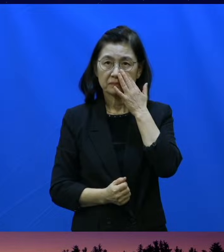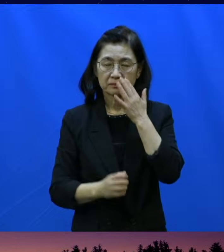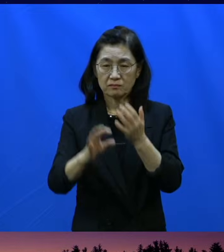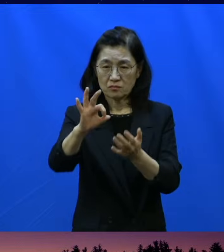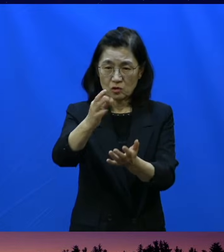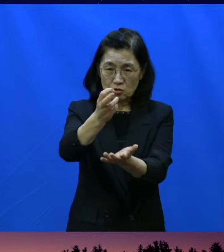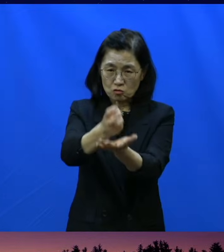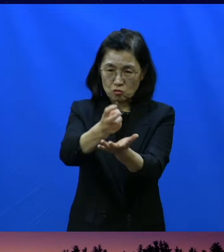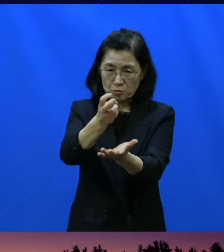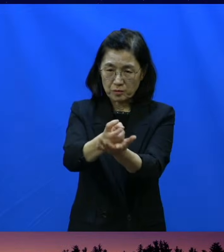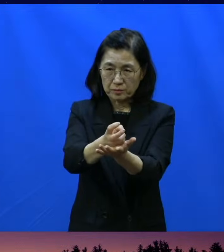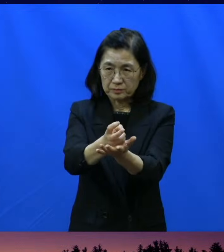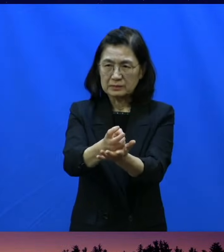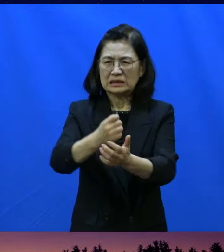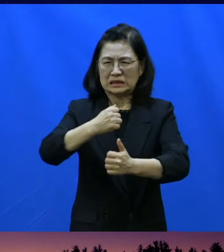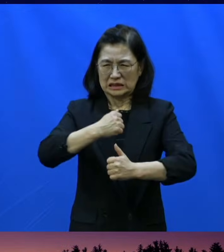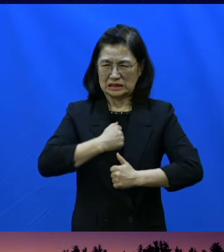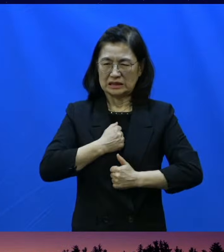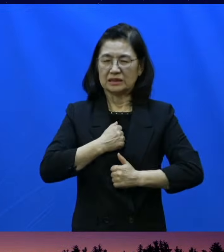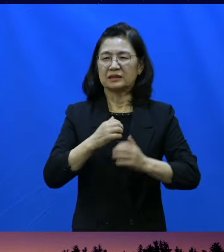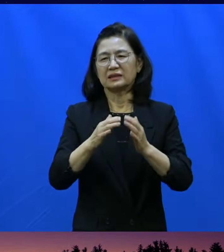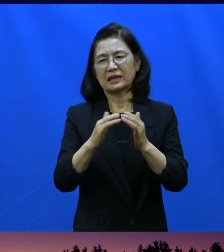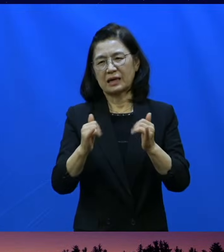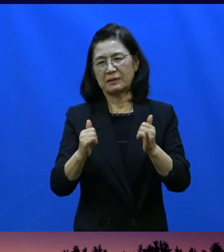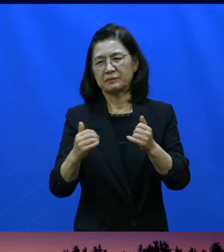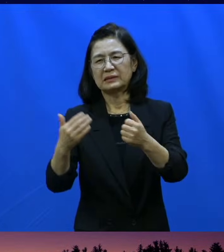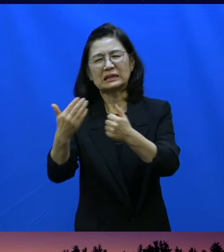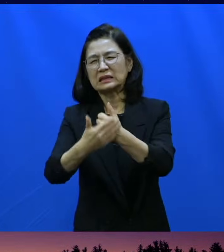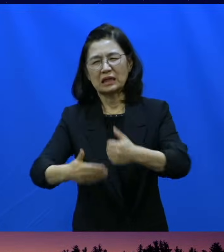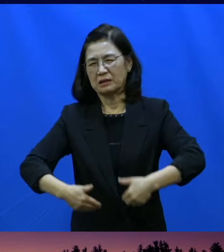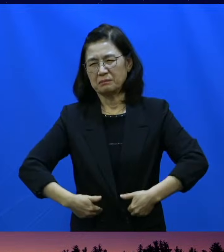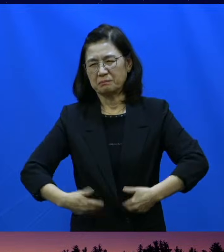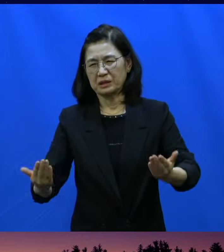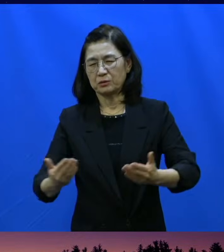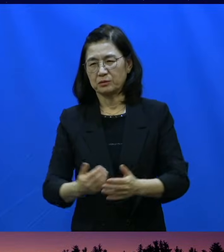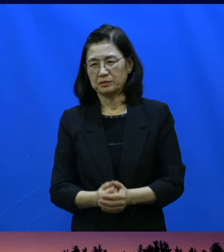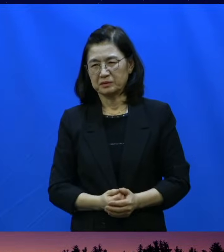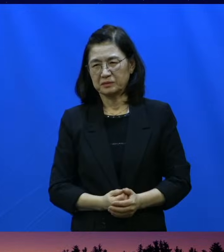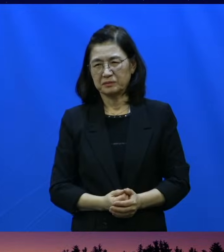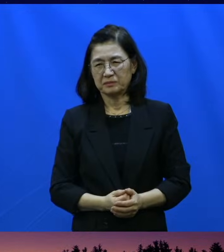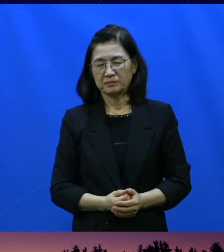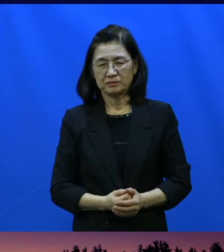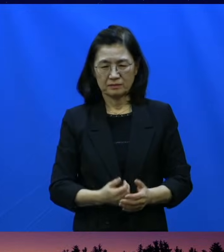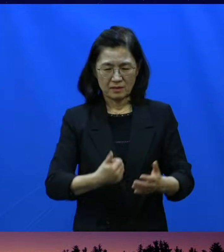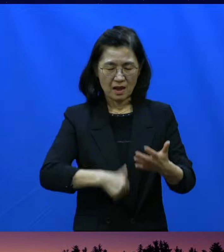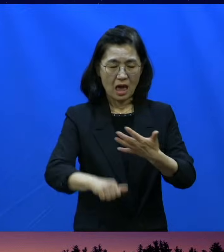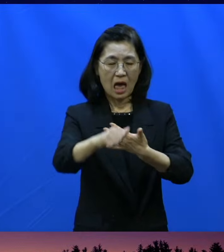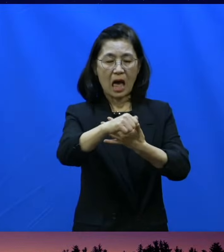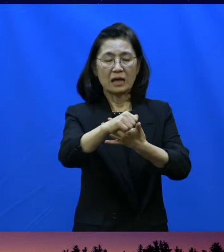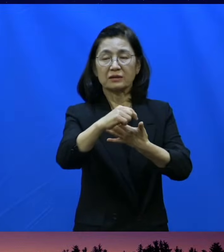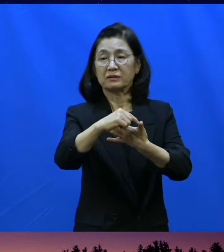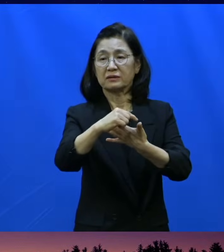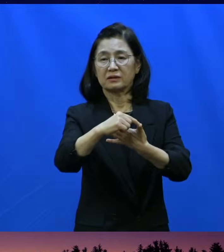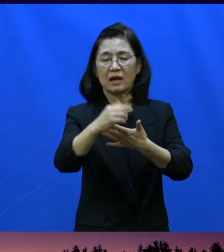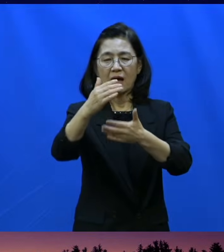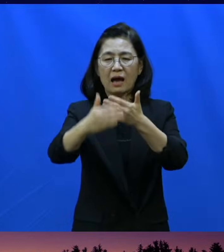율법주의자들이에요. 은혜가 필요하지 않는 사람. 이 큰아들은 은혜가 뭔지를 몰라요.